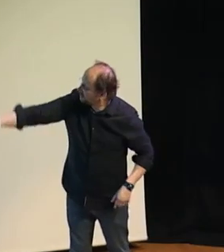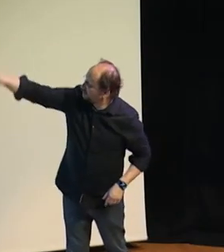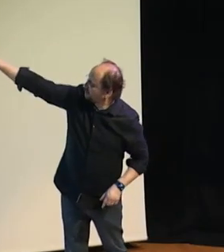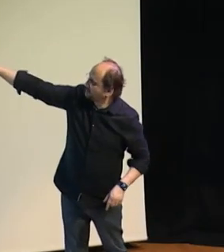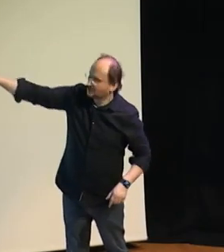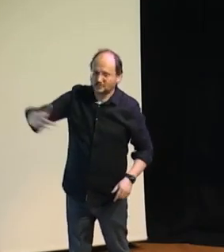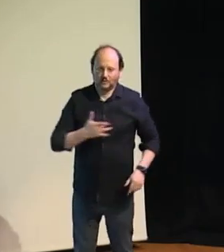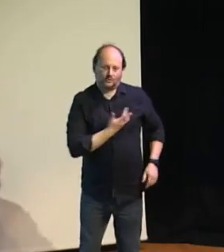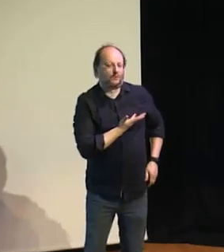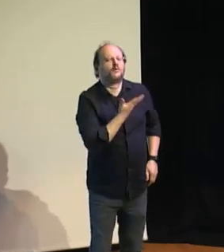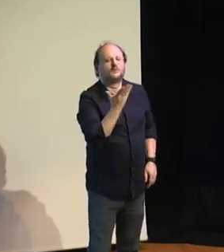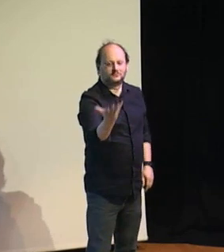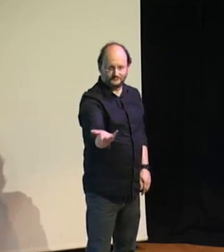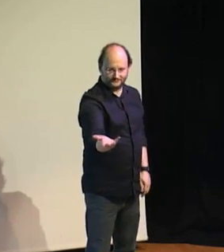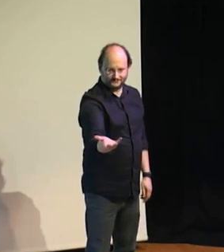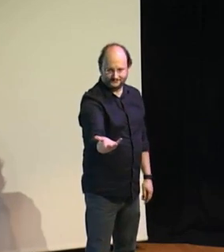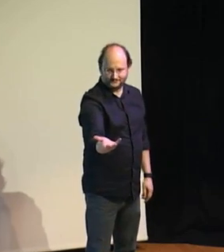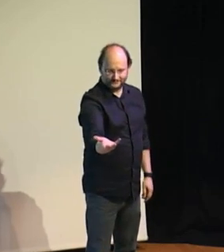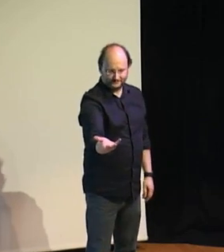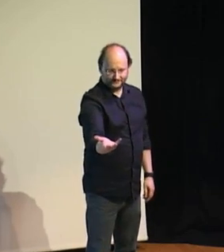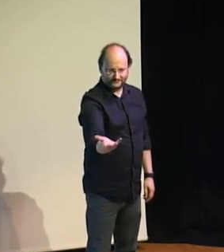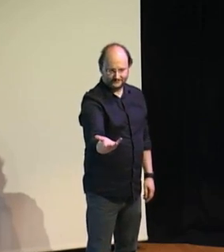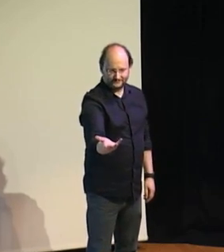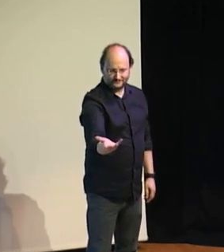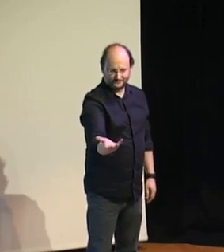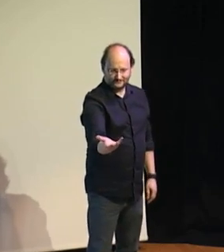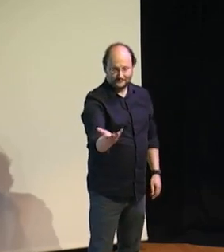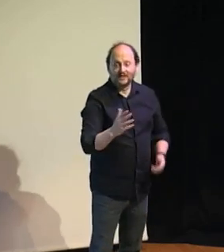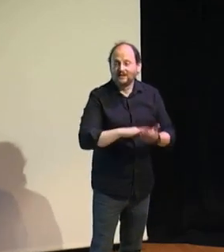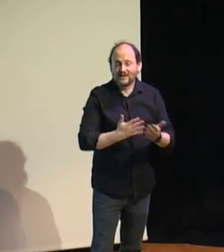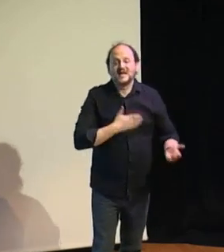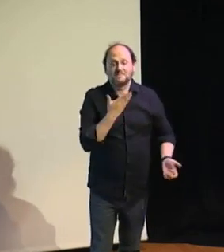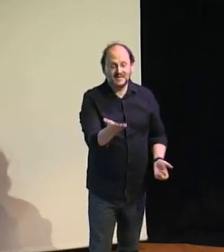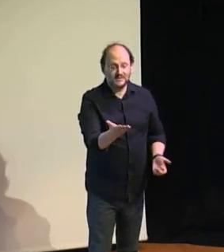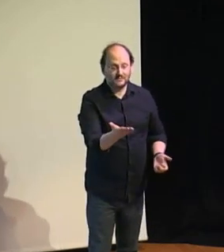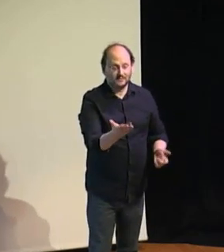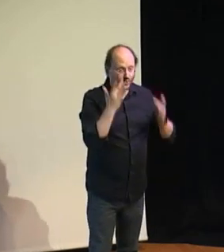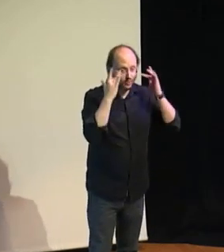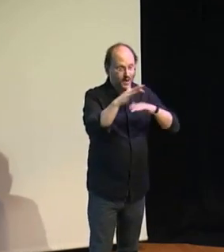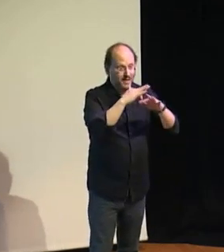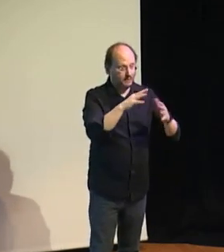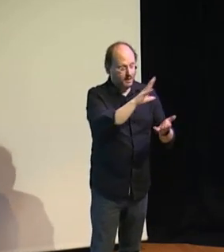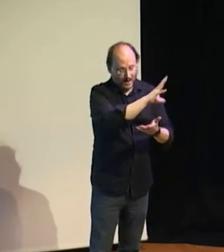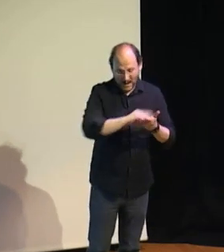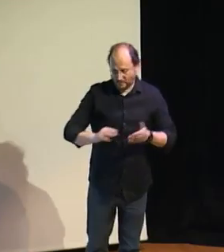dans le dessin qui est à côté, où en fait, on offre quelque chose à l'être aimé. Et ça,